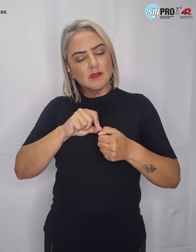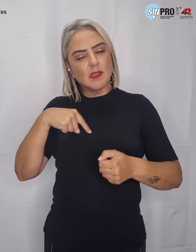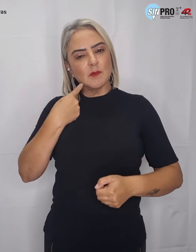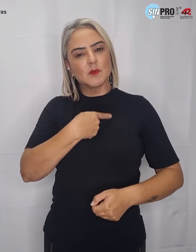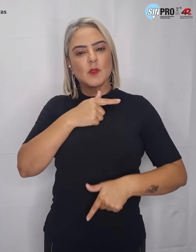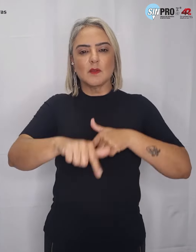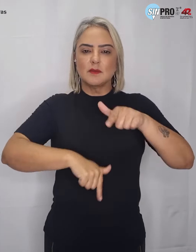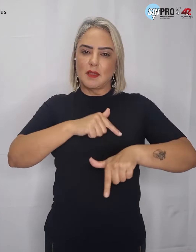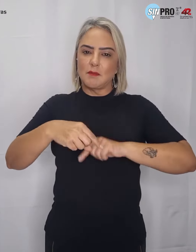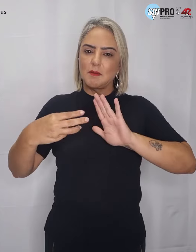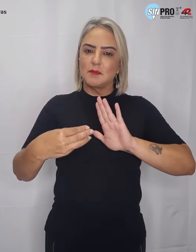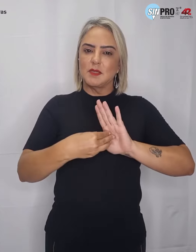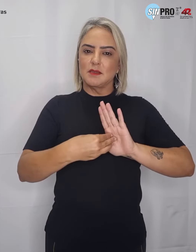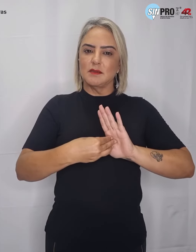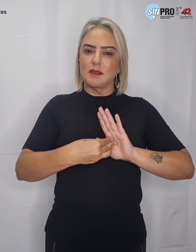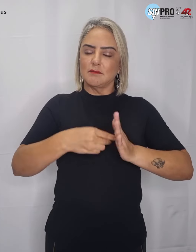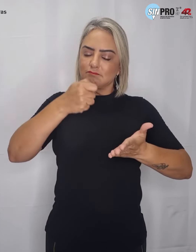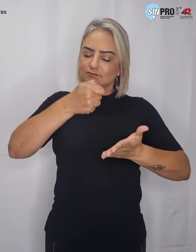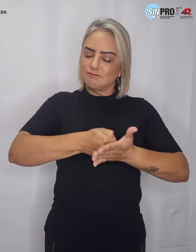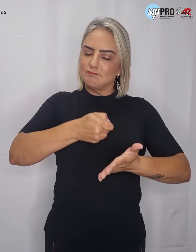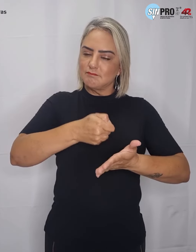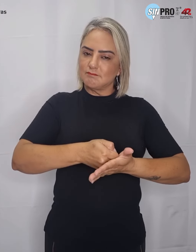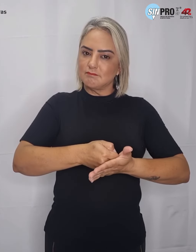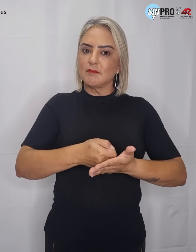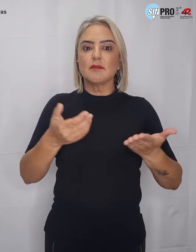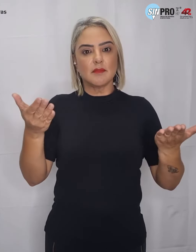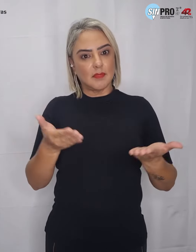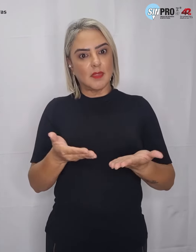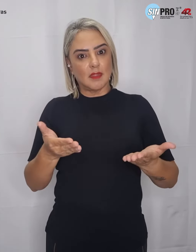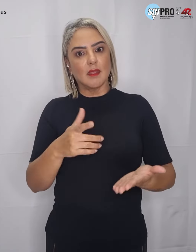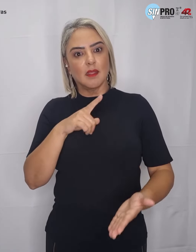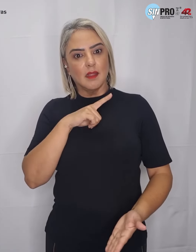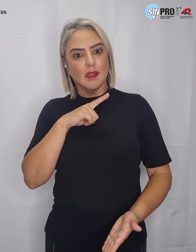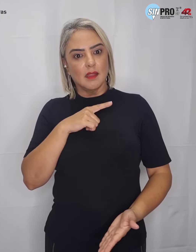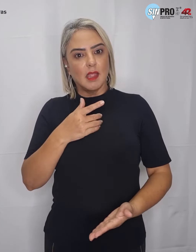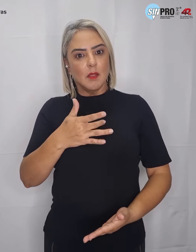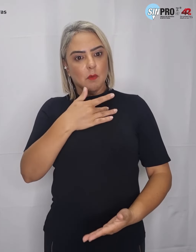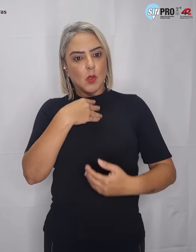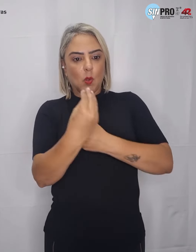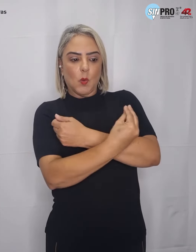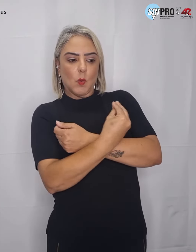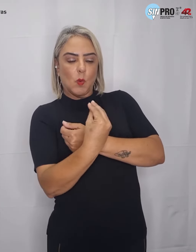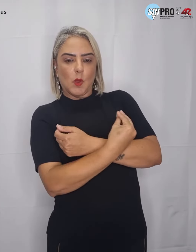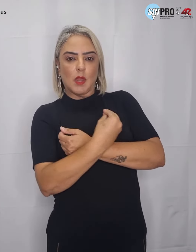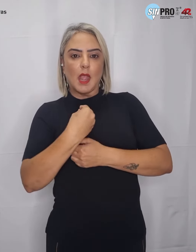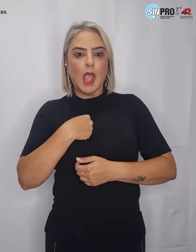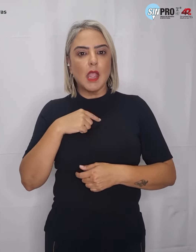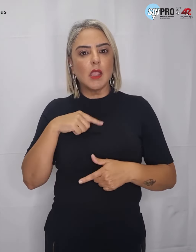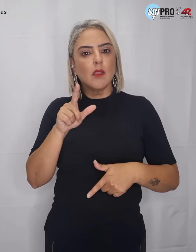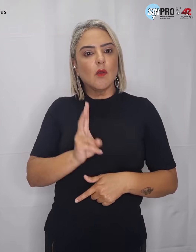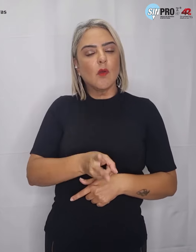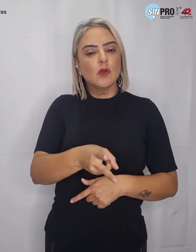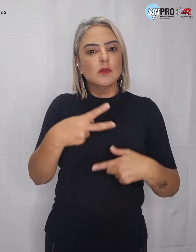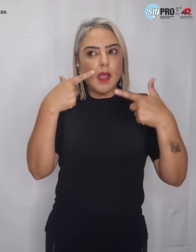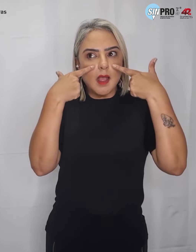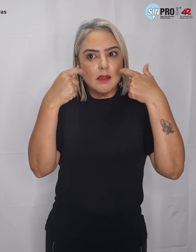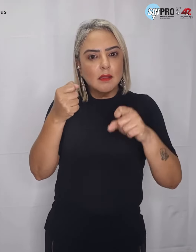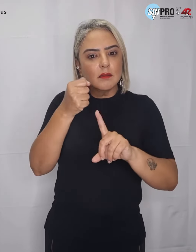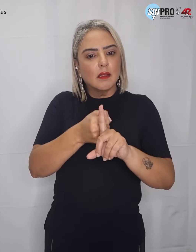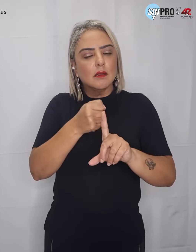missão. O dever foi cumprido e agora temos de nos cuidar e continuar atentos na luta para que